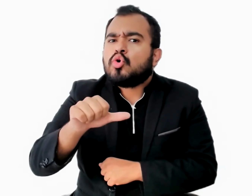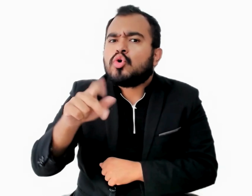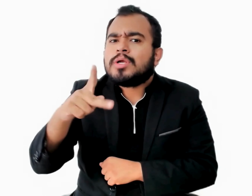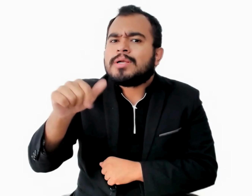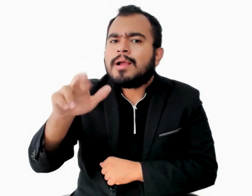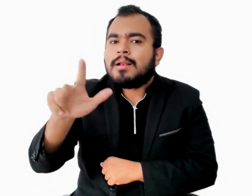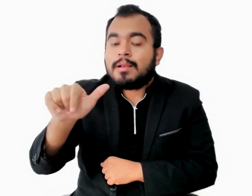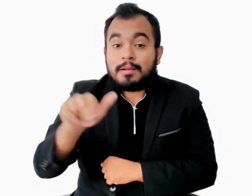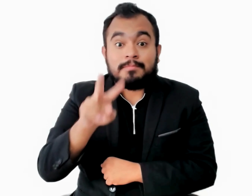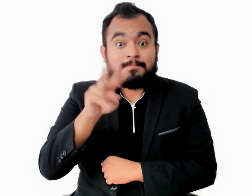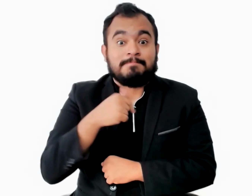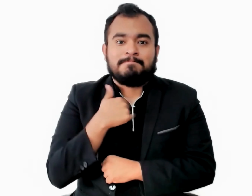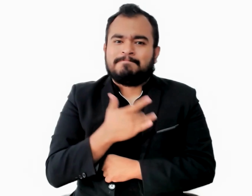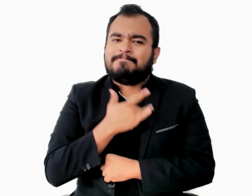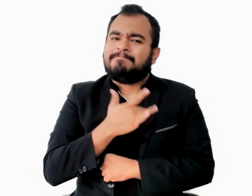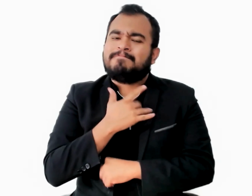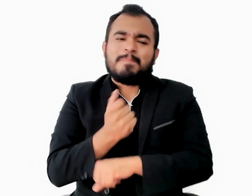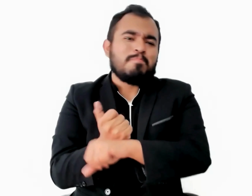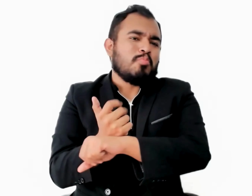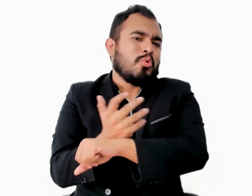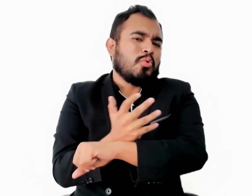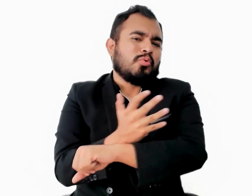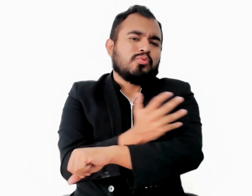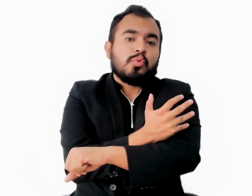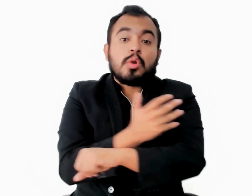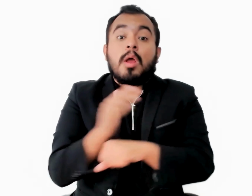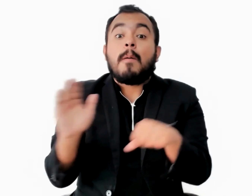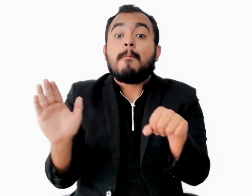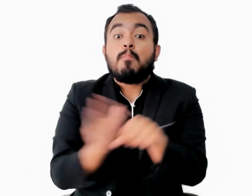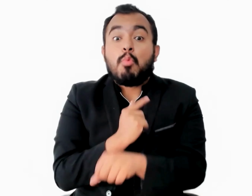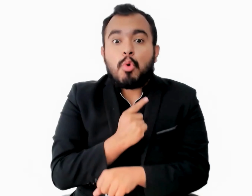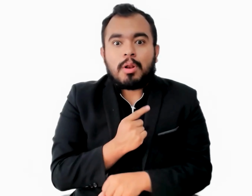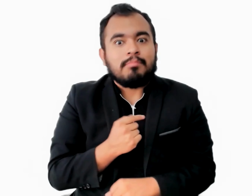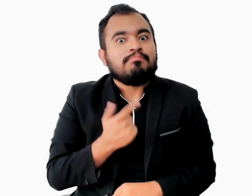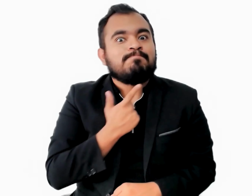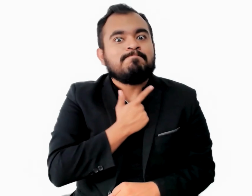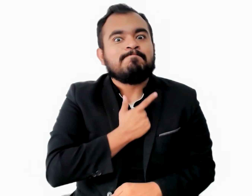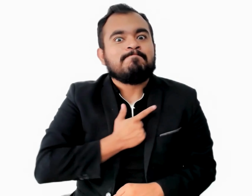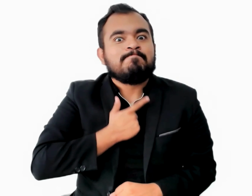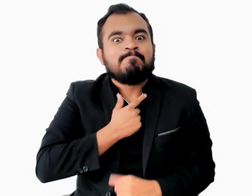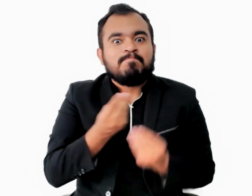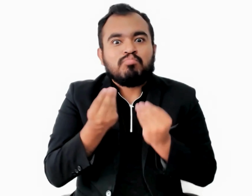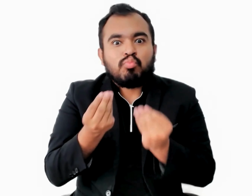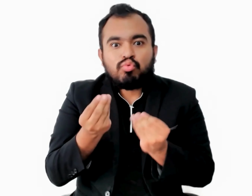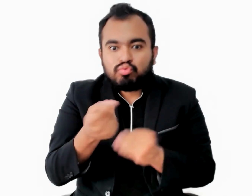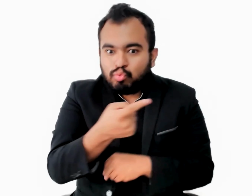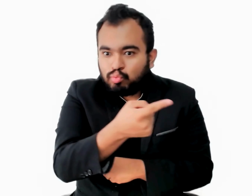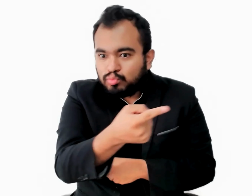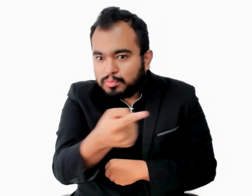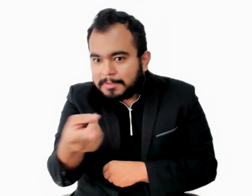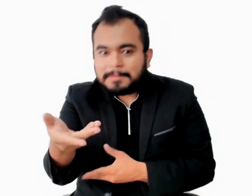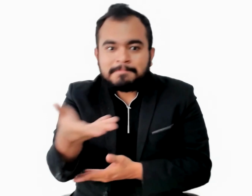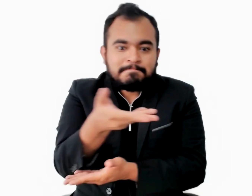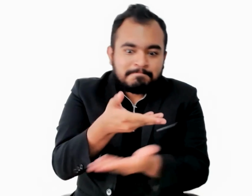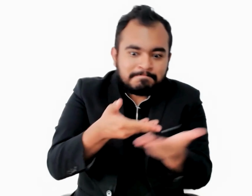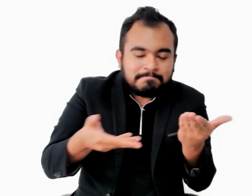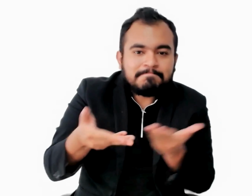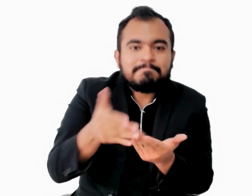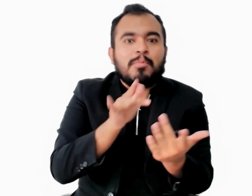Carlita? Estoy emocionada, Moni, porque pues nos gusta mucho compartir con ustedes, tener contacto, que